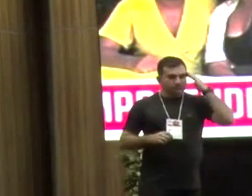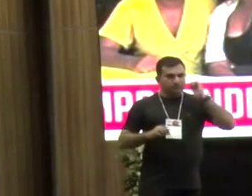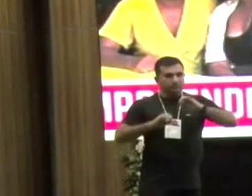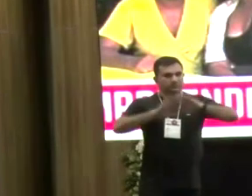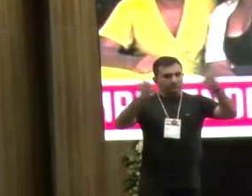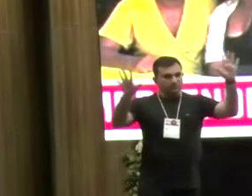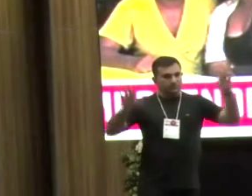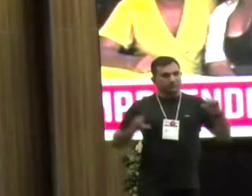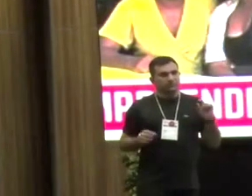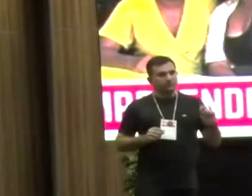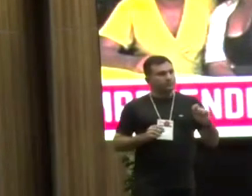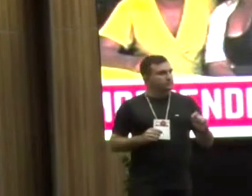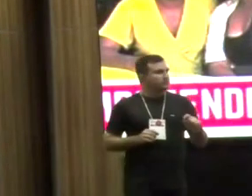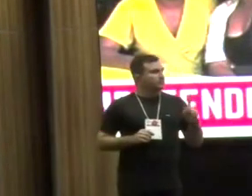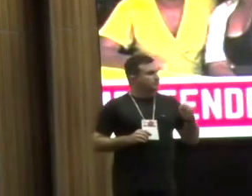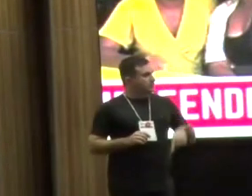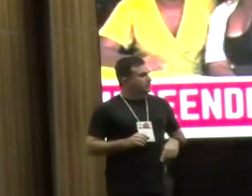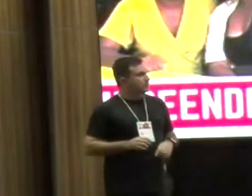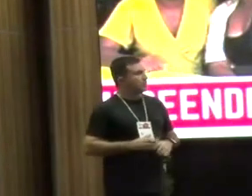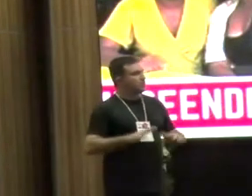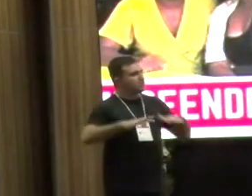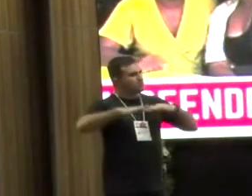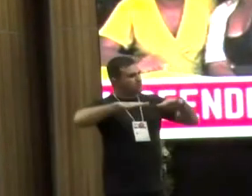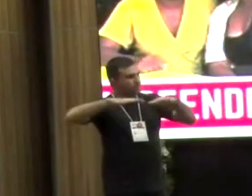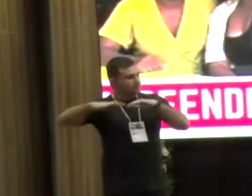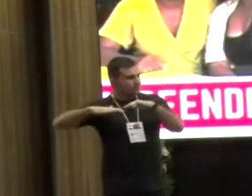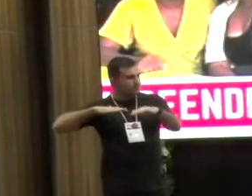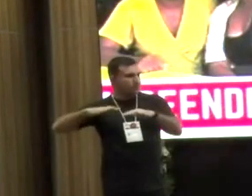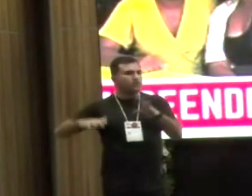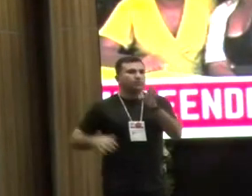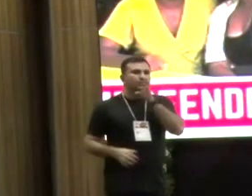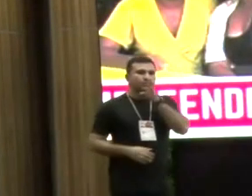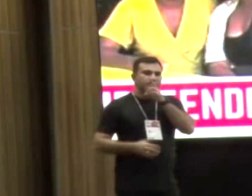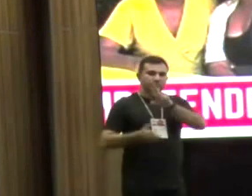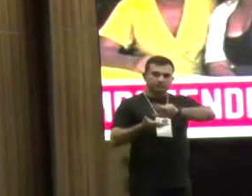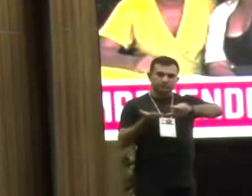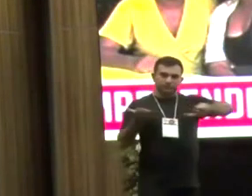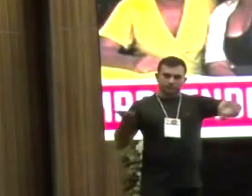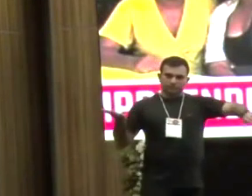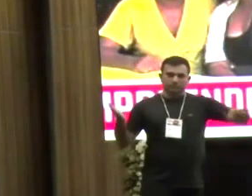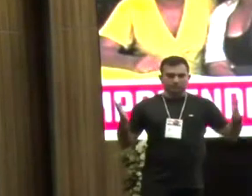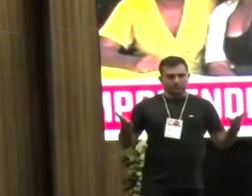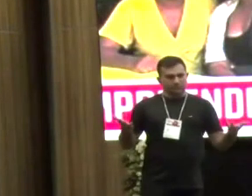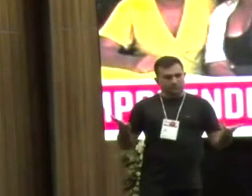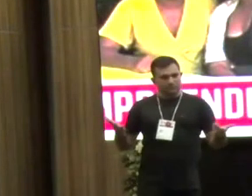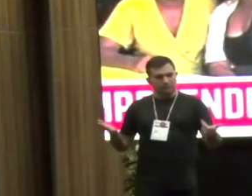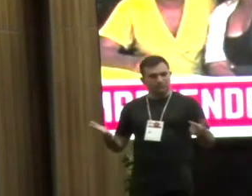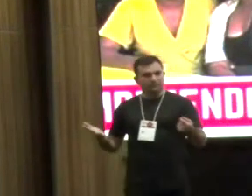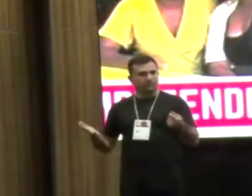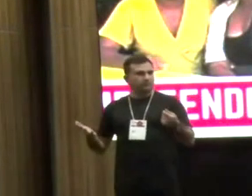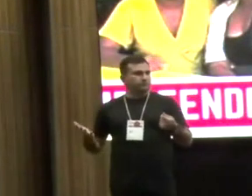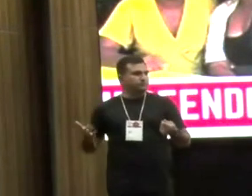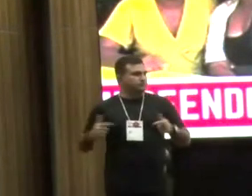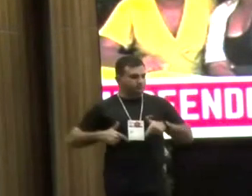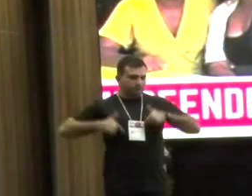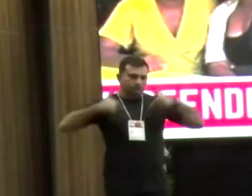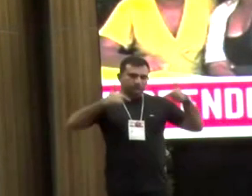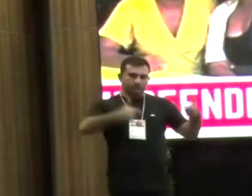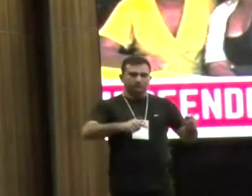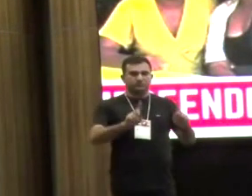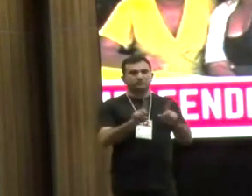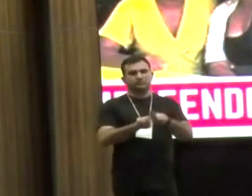competência como mobilização de conhecimentos, habilidades, atitudes